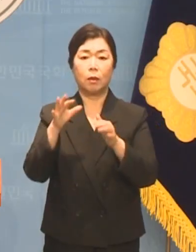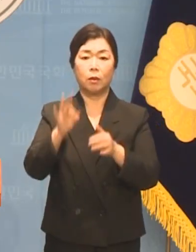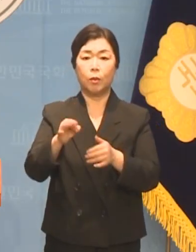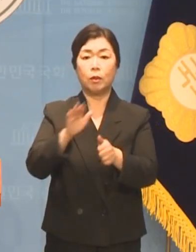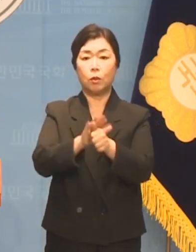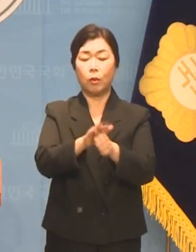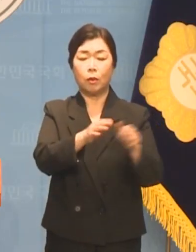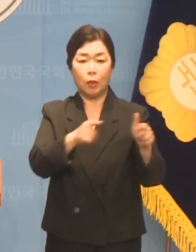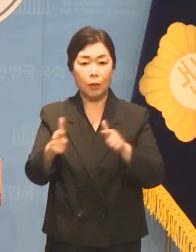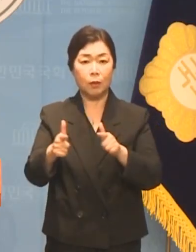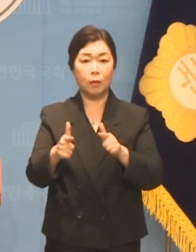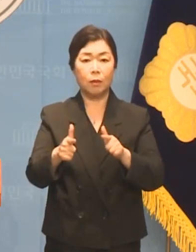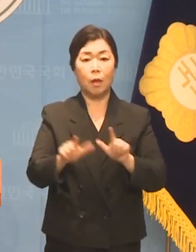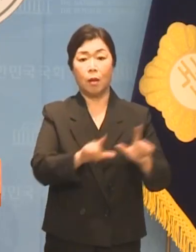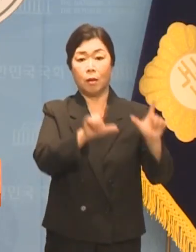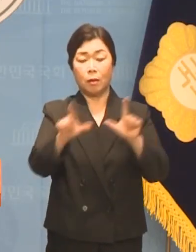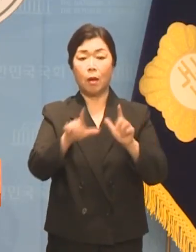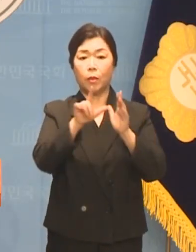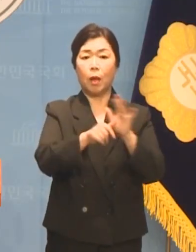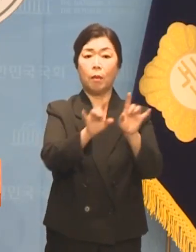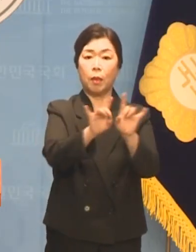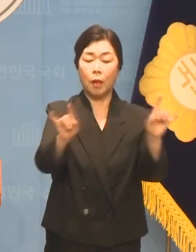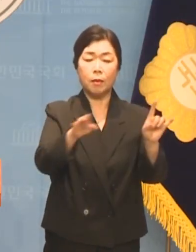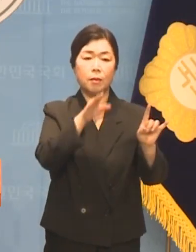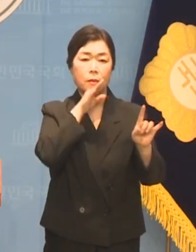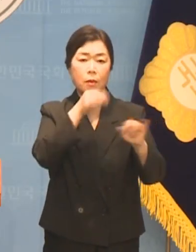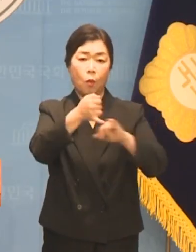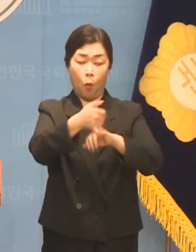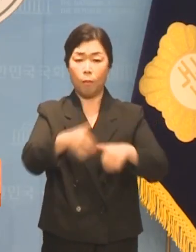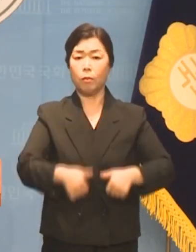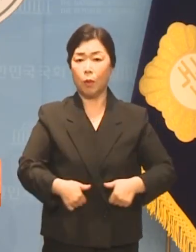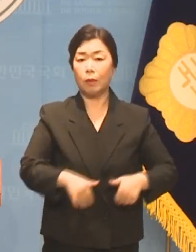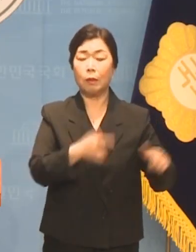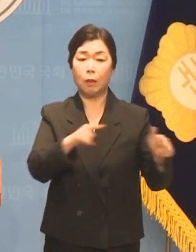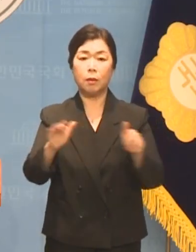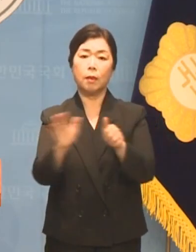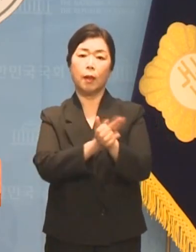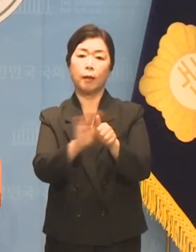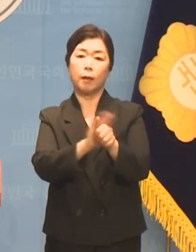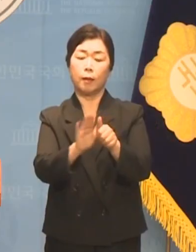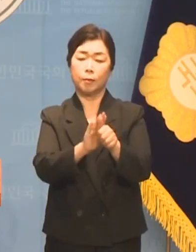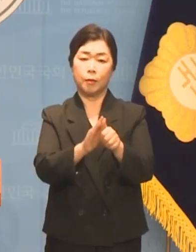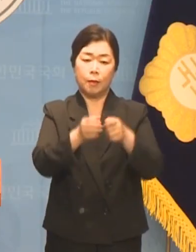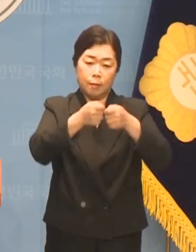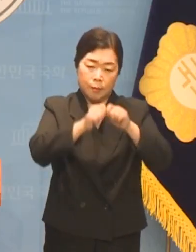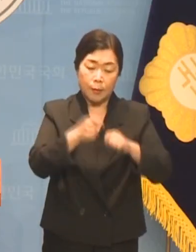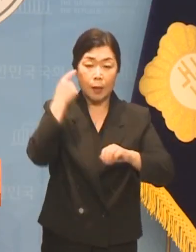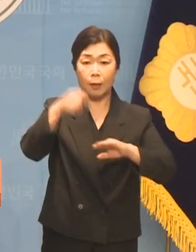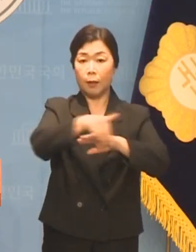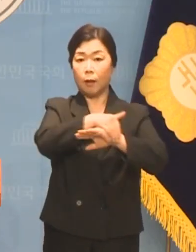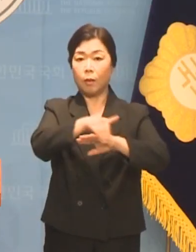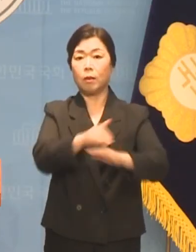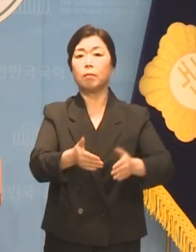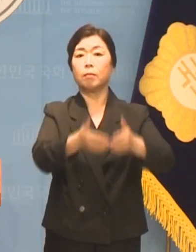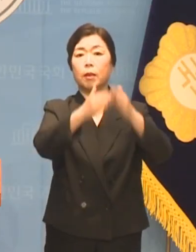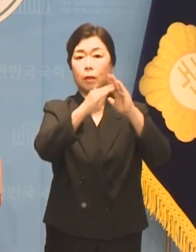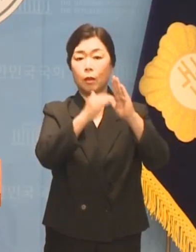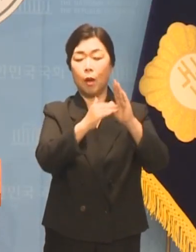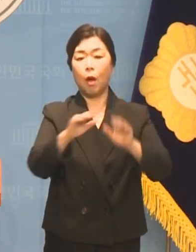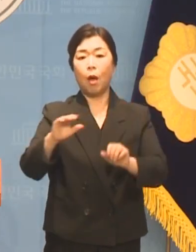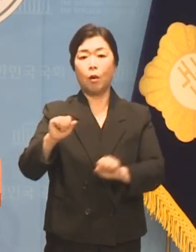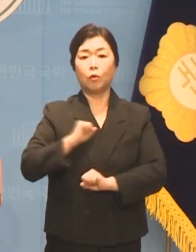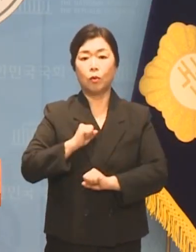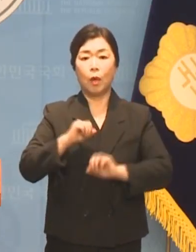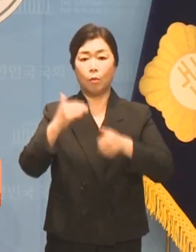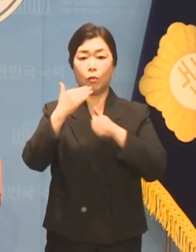인생의 중요한 단계마다 실질적이고 다양한 우대 혜택을 촘촘히 설계하여 신성한 국방의